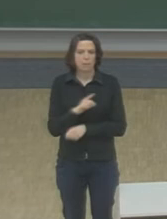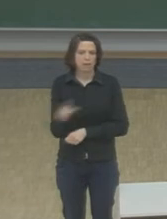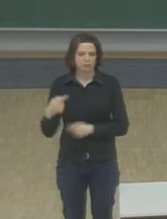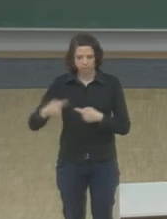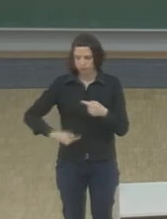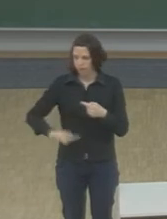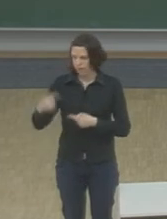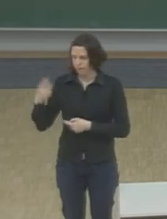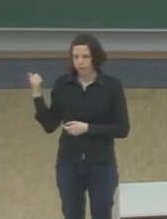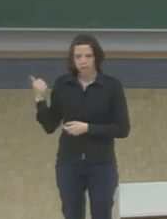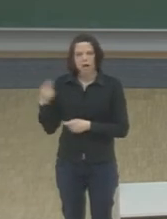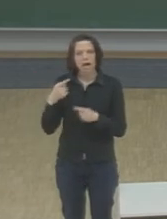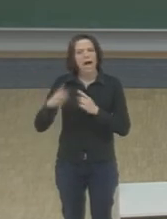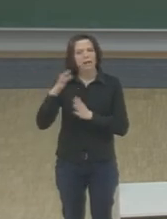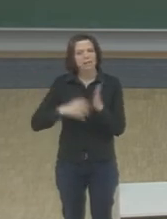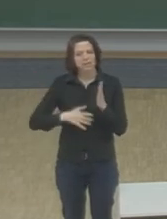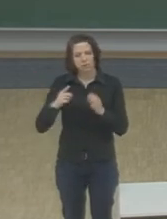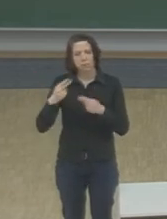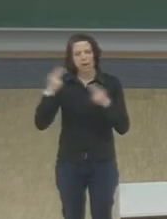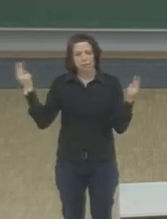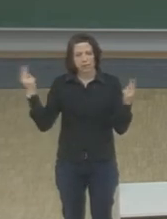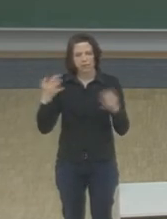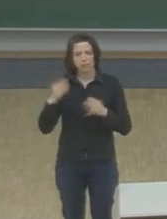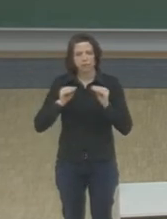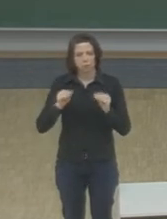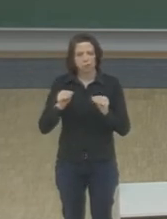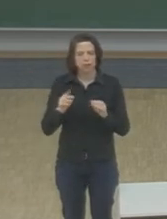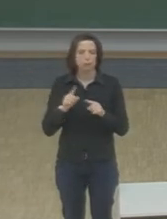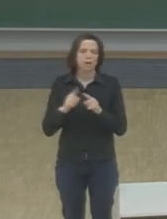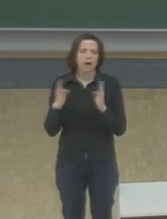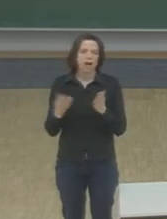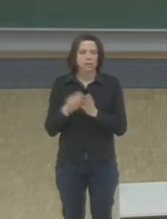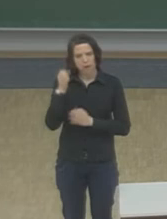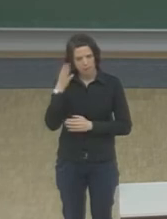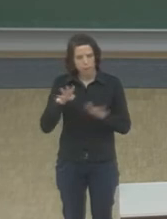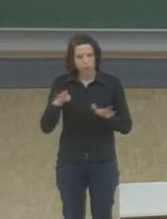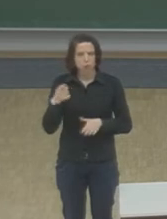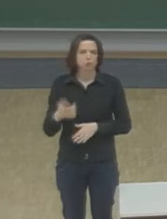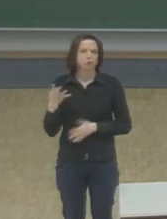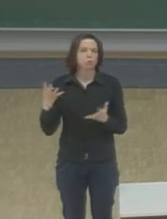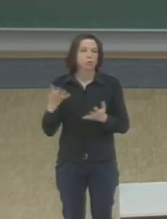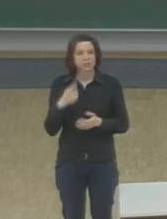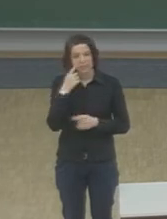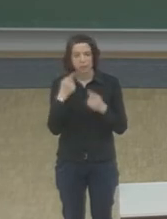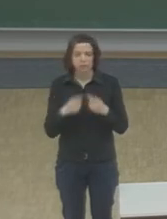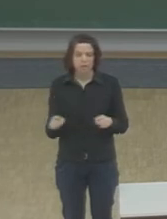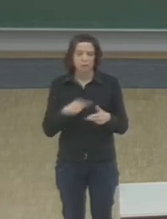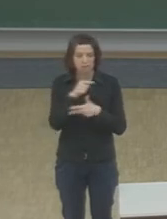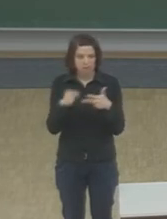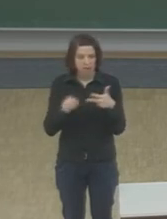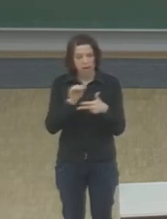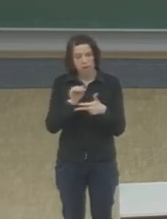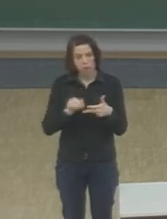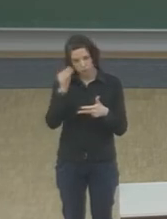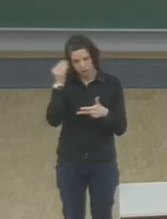wohl noch bekannteren Text Mathematikunterricht und Allgemeinbildung von 1995 schon etwas anders aus. Dessen drei Grunderfahrungen